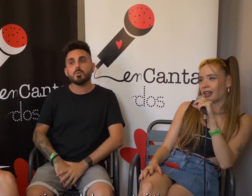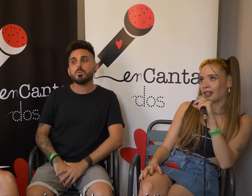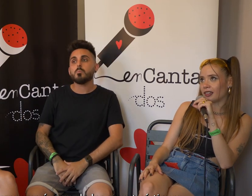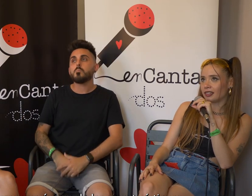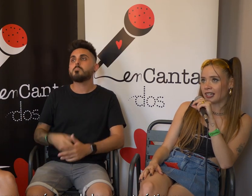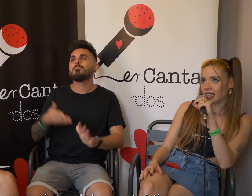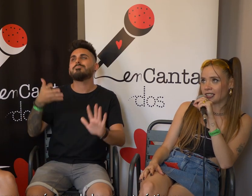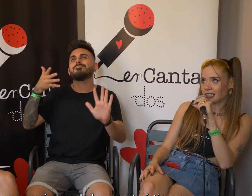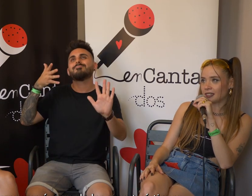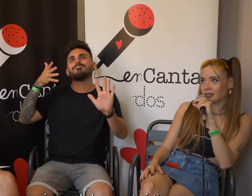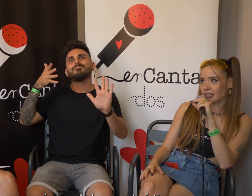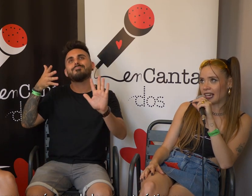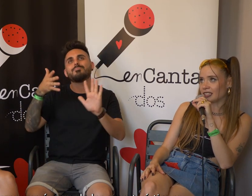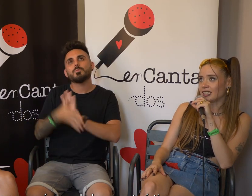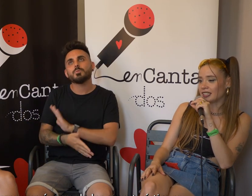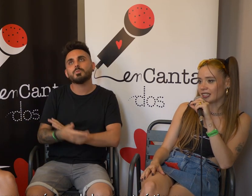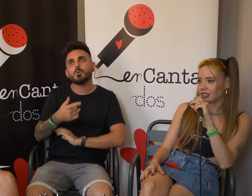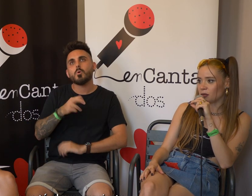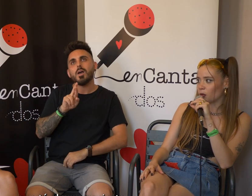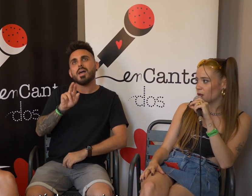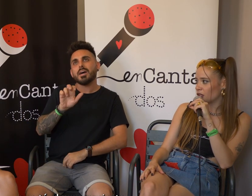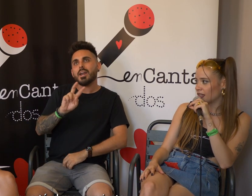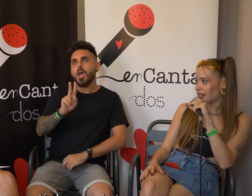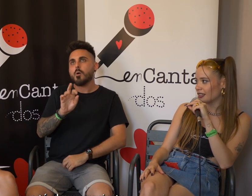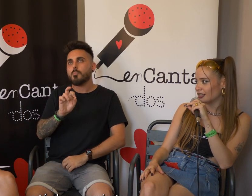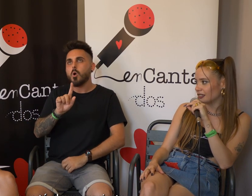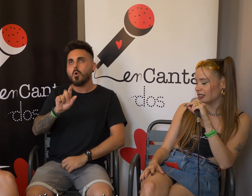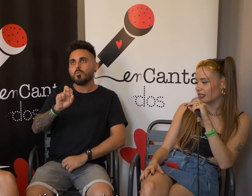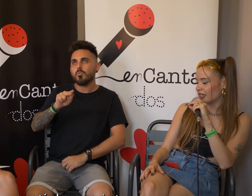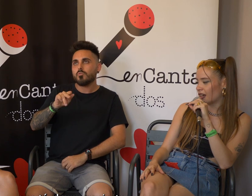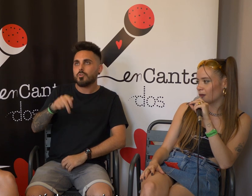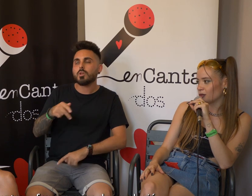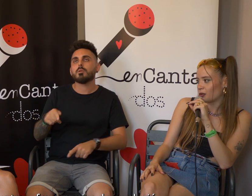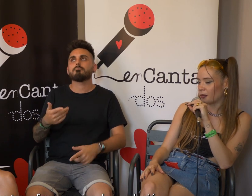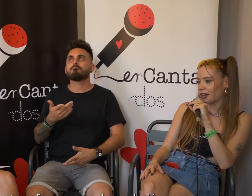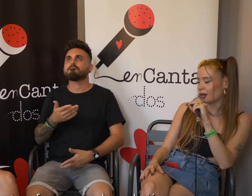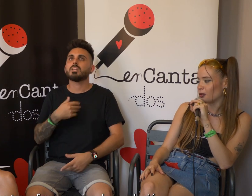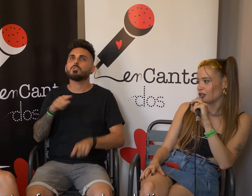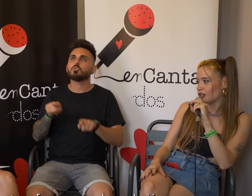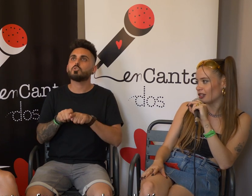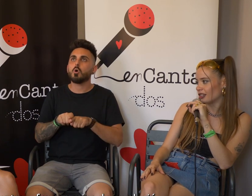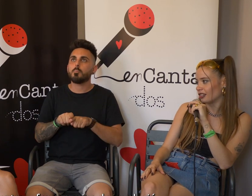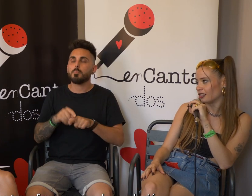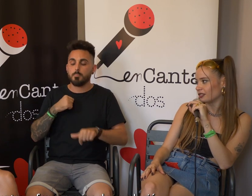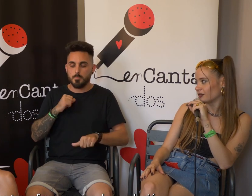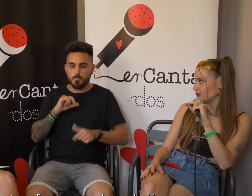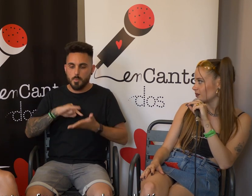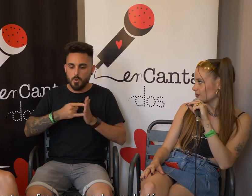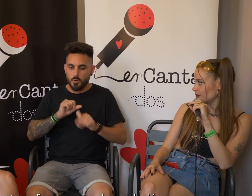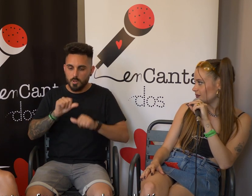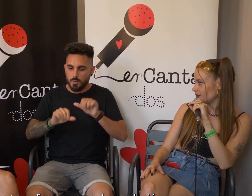una de les característiques que té el meu projecte, intentar fer una mica de revolució.